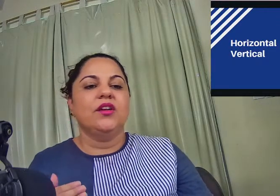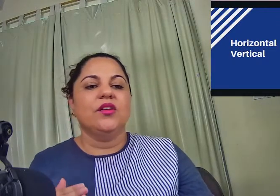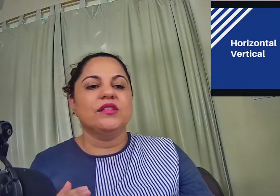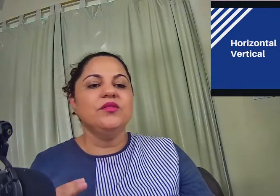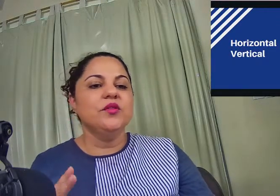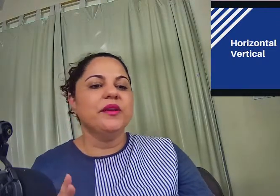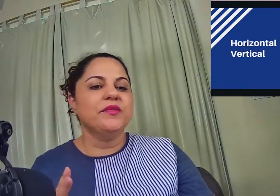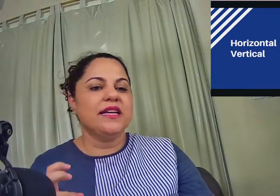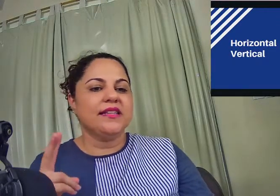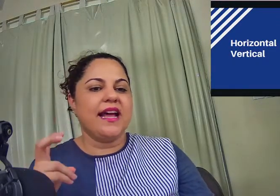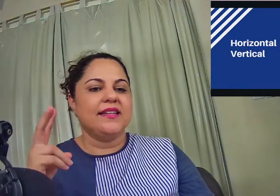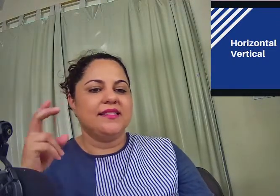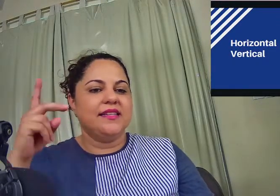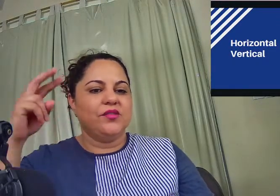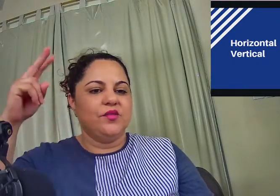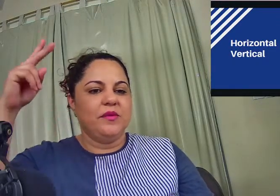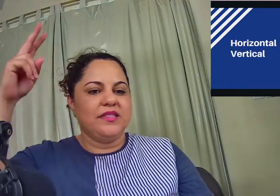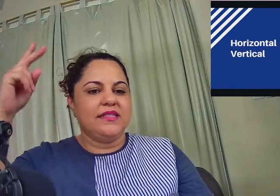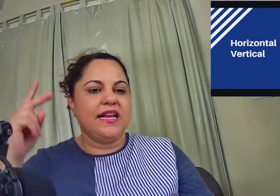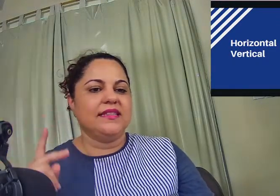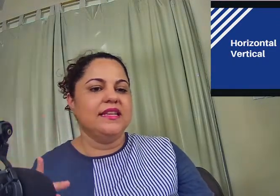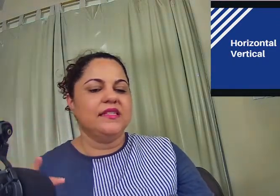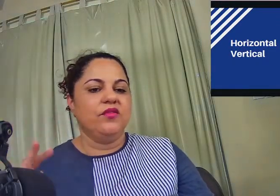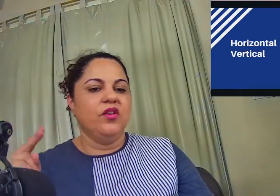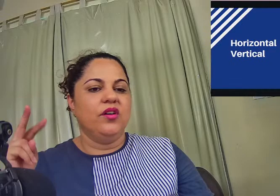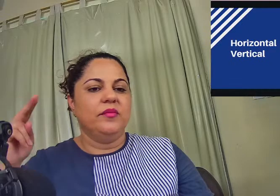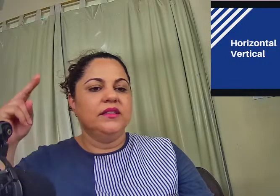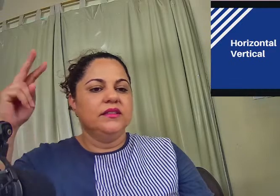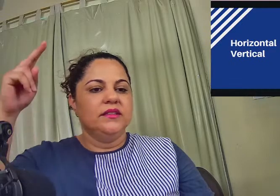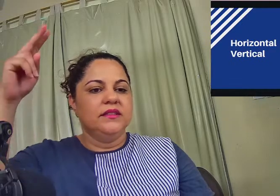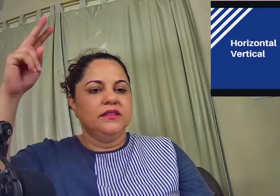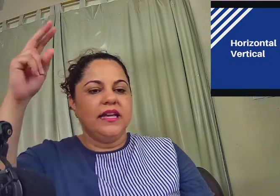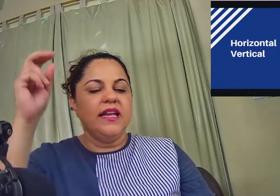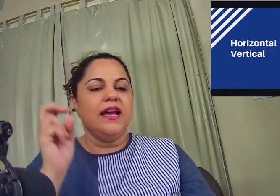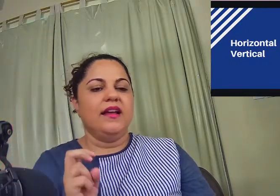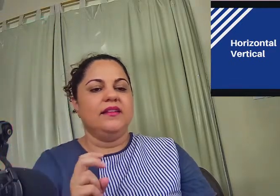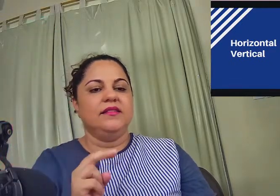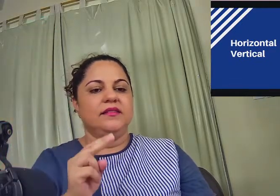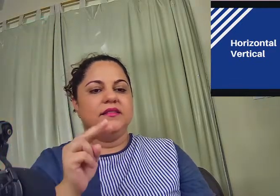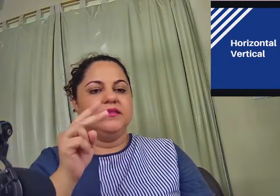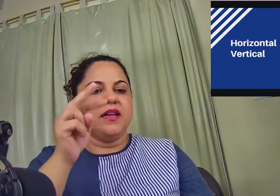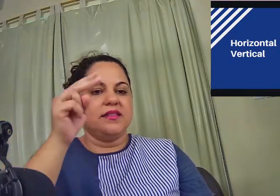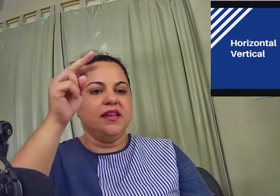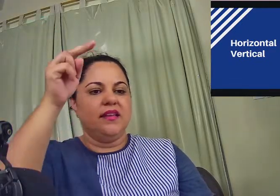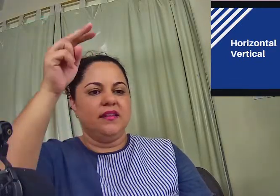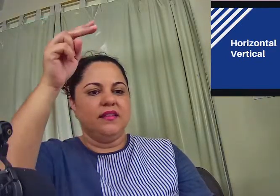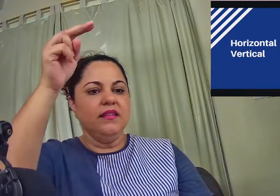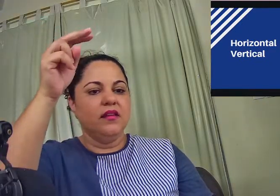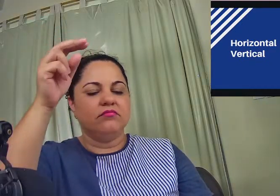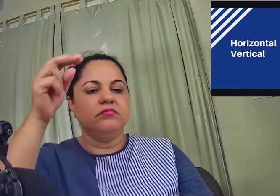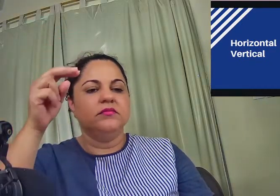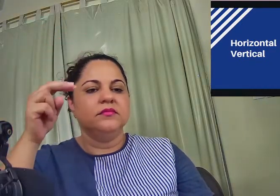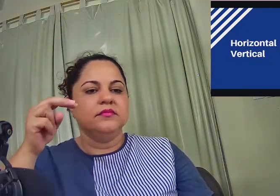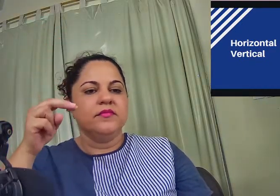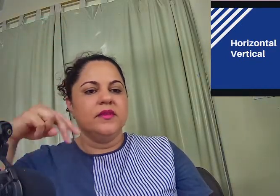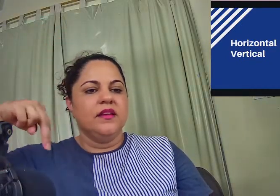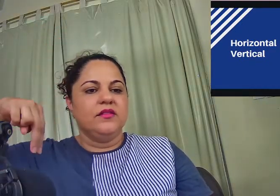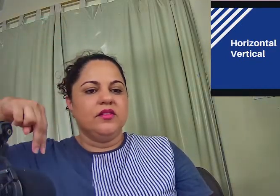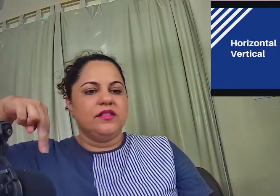não subimos a escada assim, subimos a escada dessa forma, né? Assim? Não. Nós